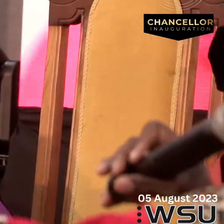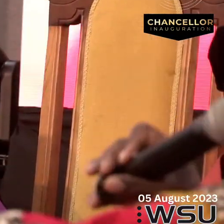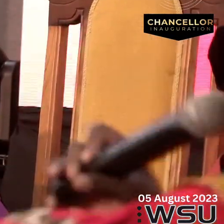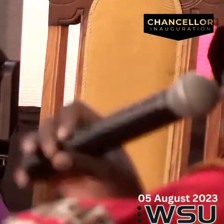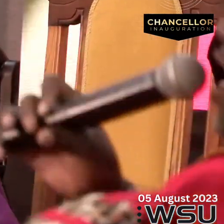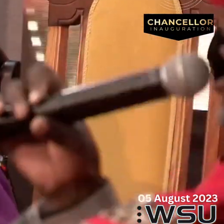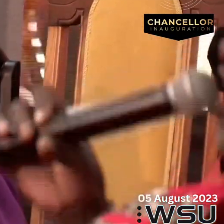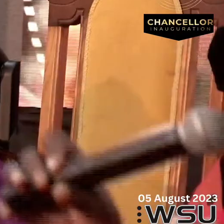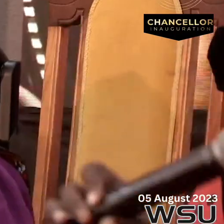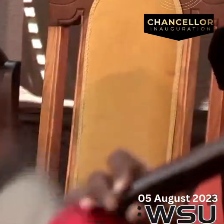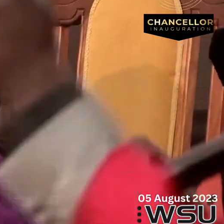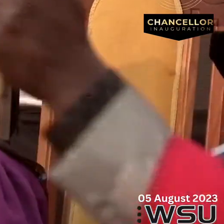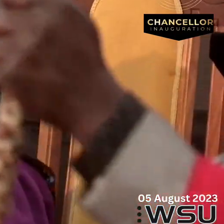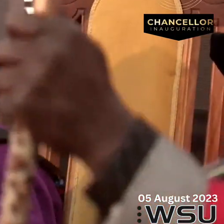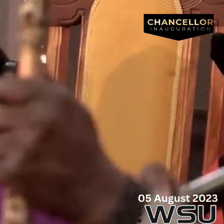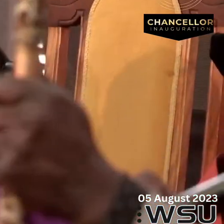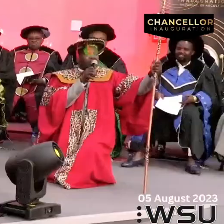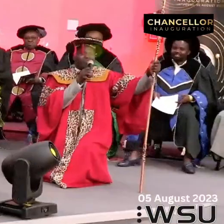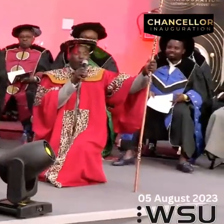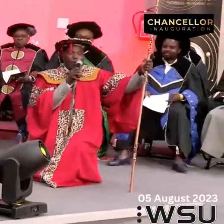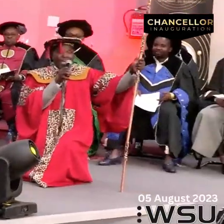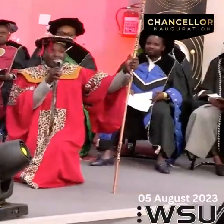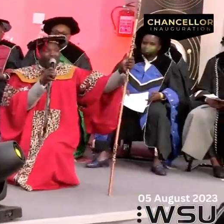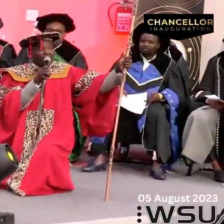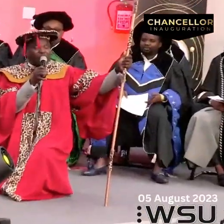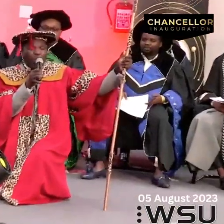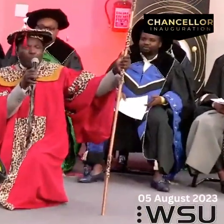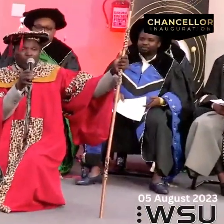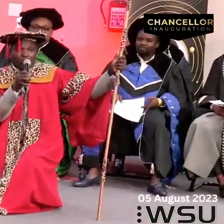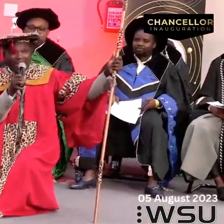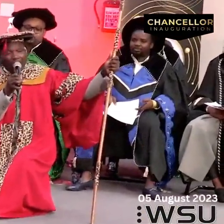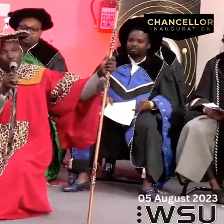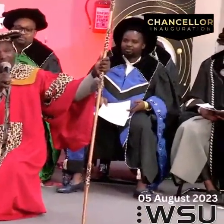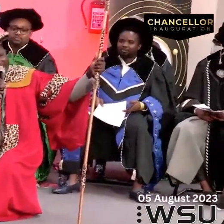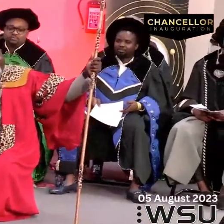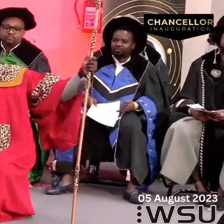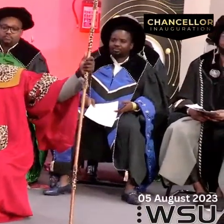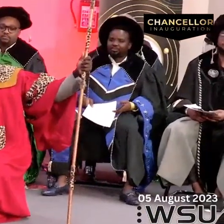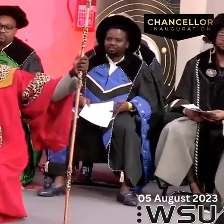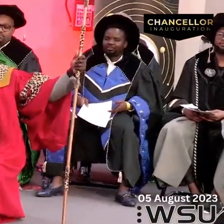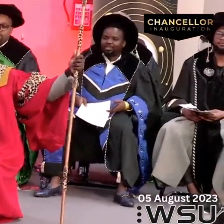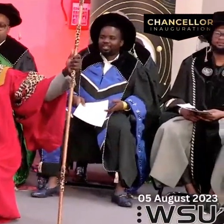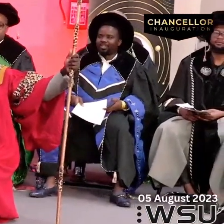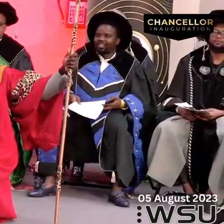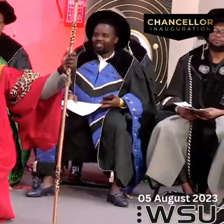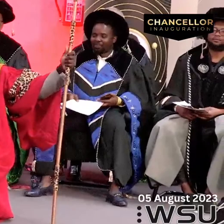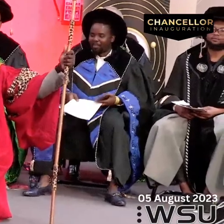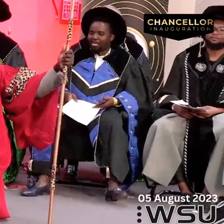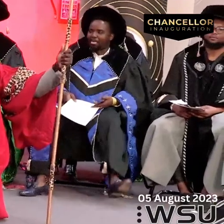Yaphuma le ntombi yasithi gaya isifuba yaqala isifombo sibale kuqinywa.